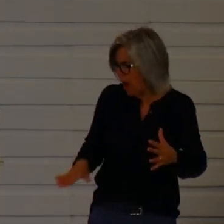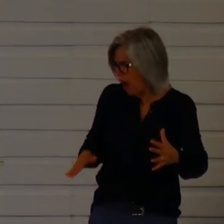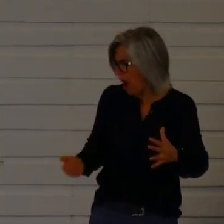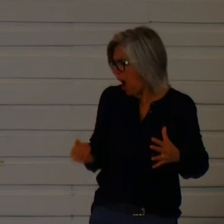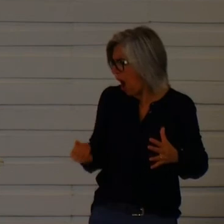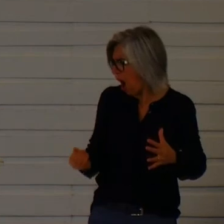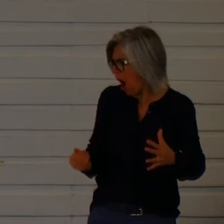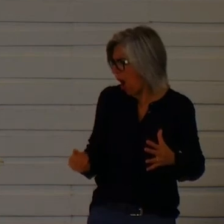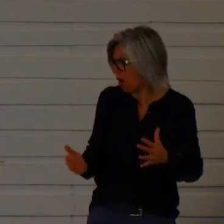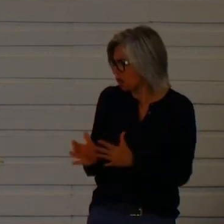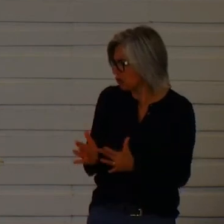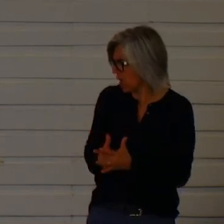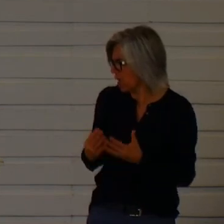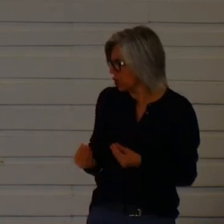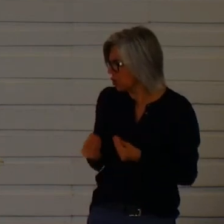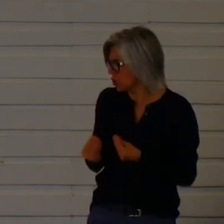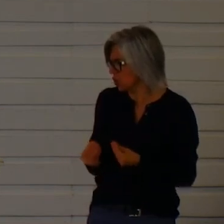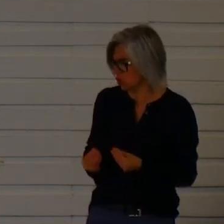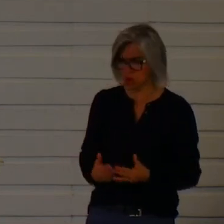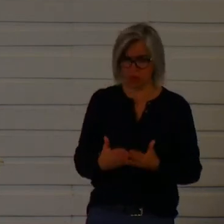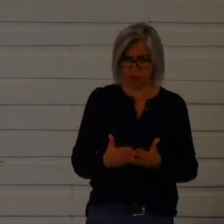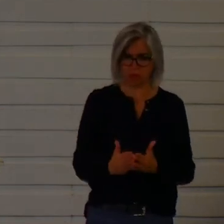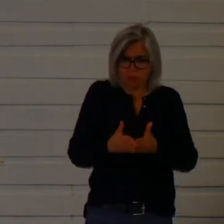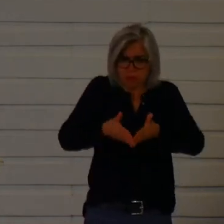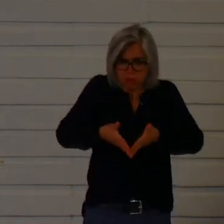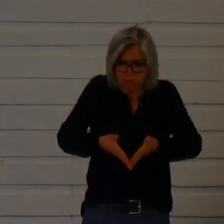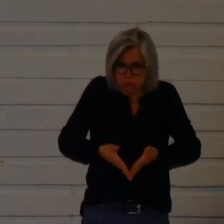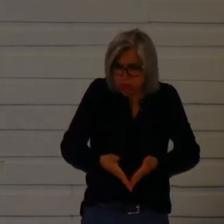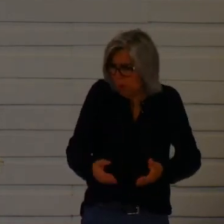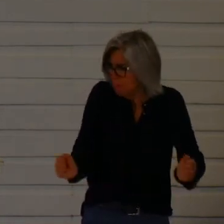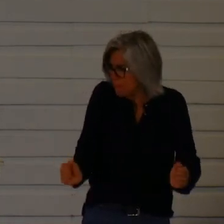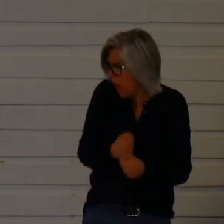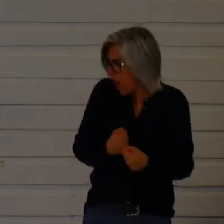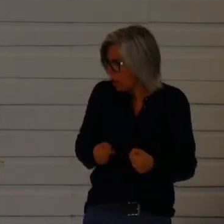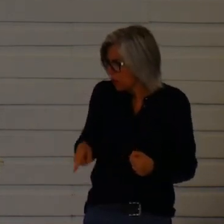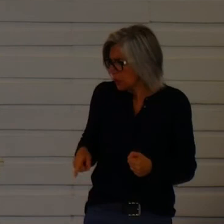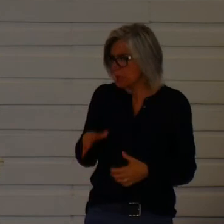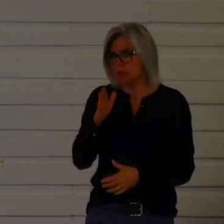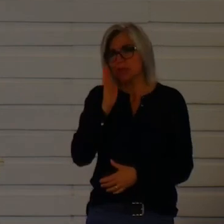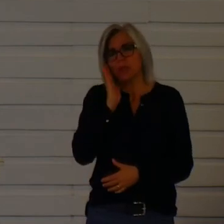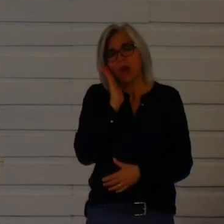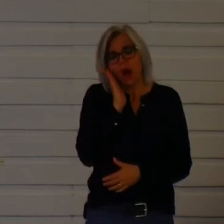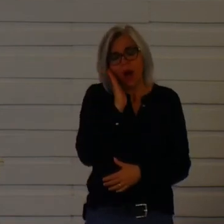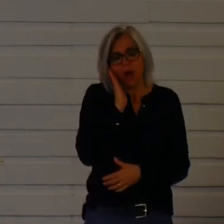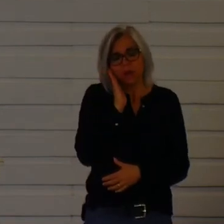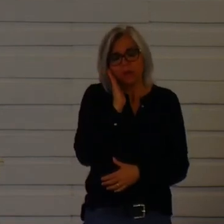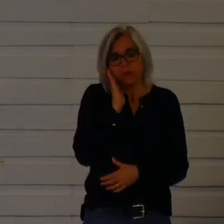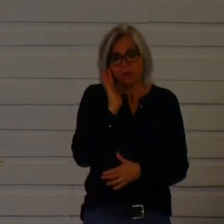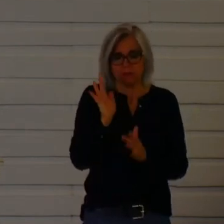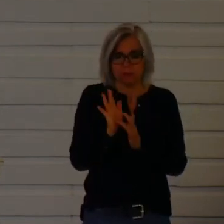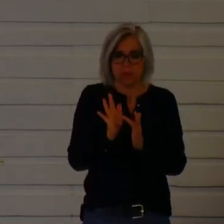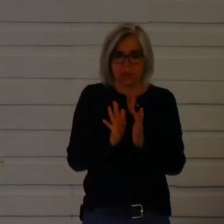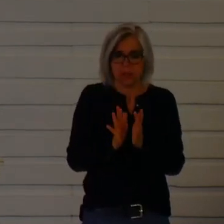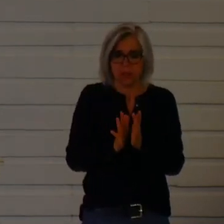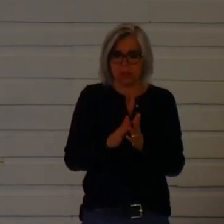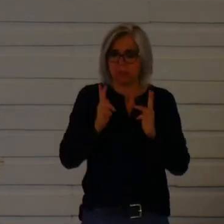Signore, ma fino a quando, Signore, fino a quando non ti curi di noi? E sapete cosa avviene?